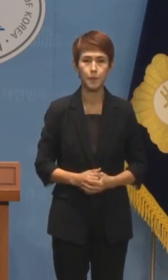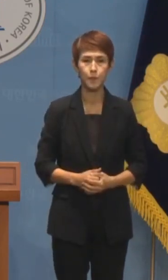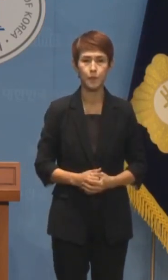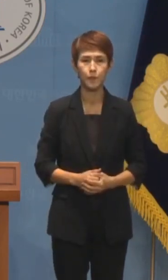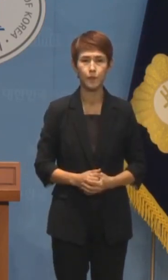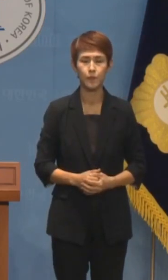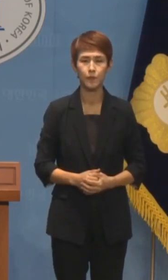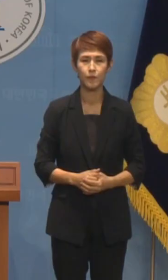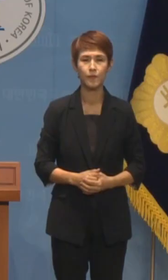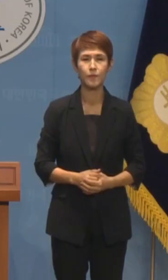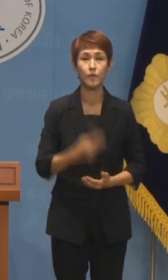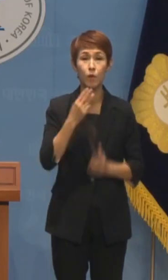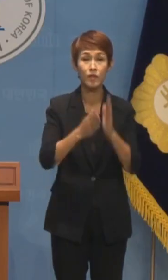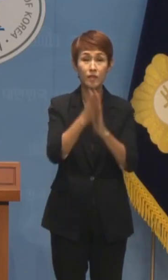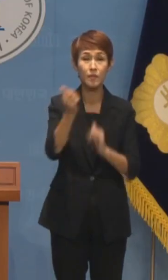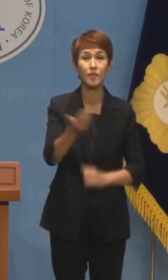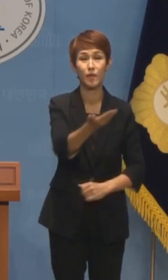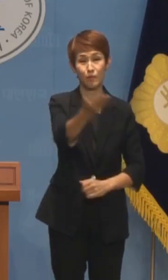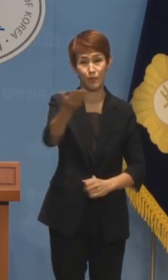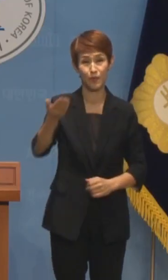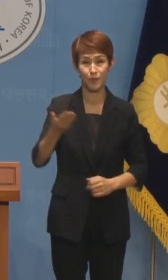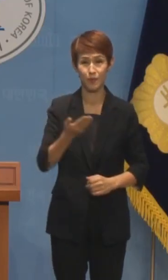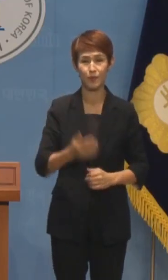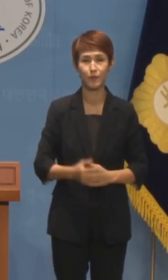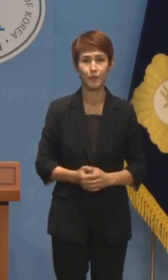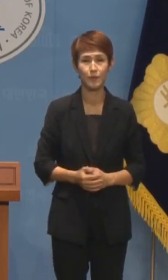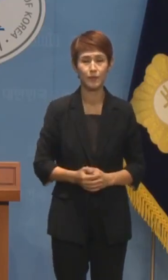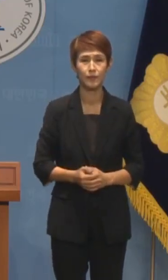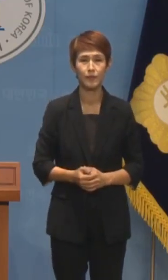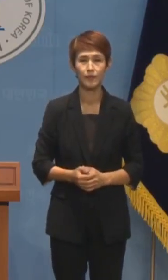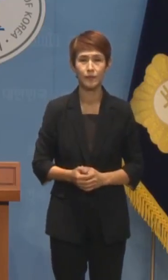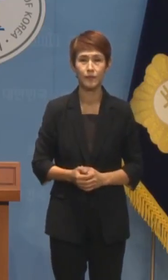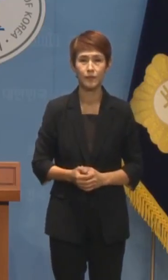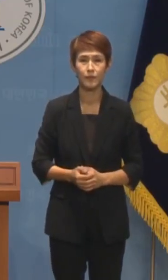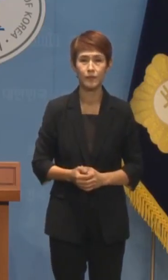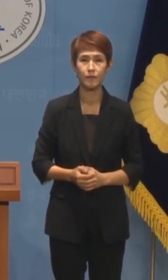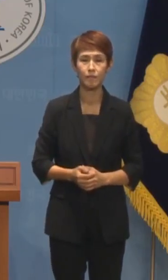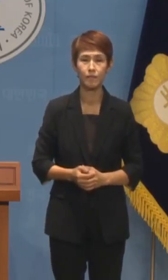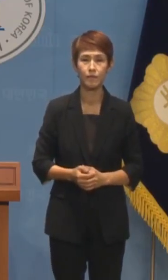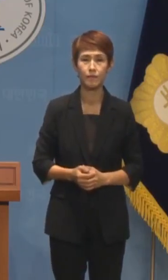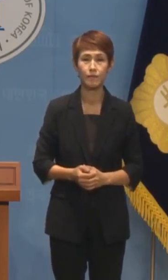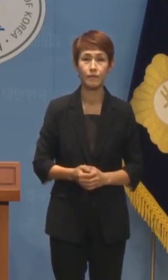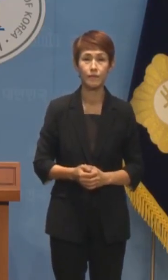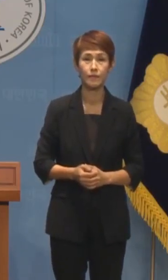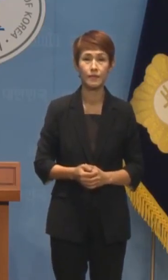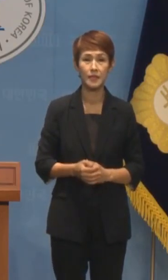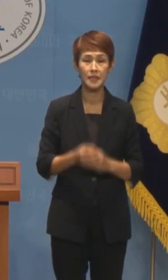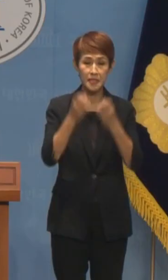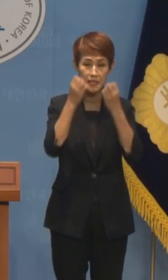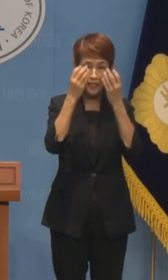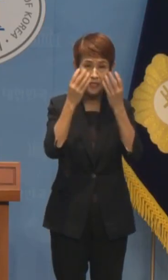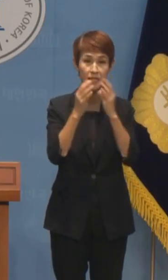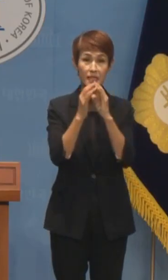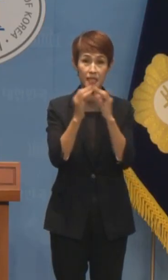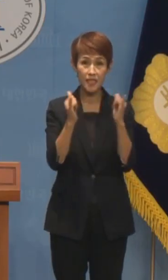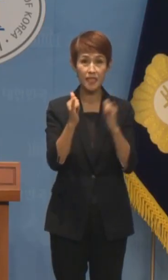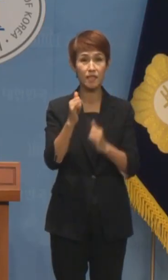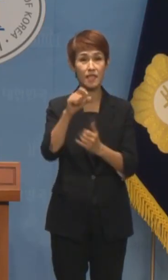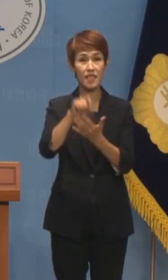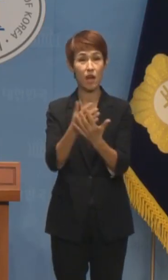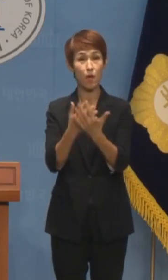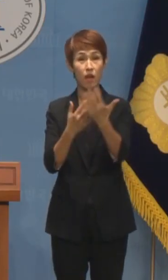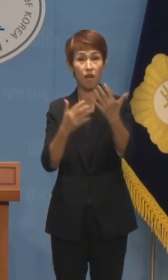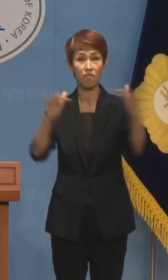존경하고 사랑하는 서울시민 여러분, 신인이 하는 기자회견은 언론이 주목하지 않습니다. 이